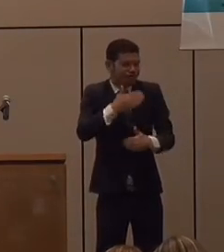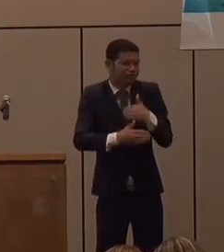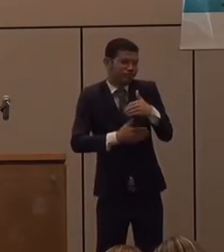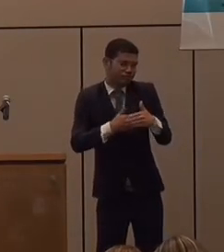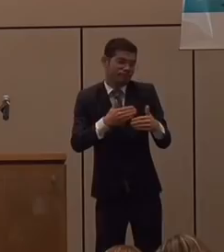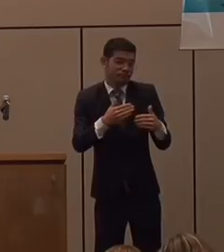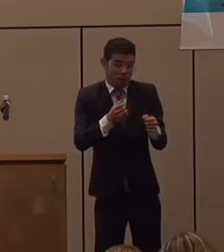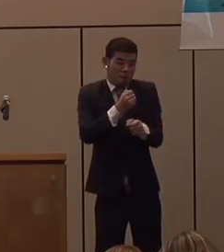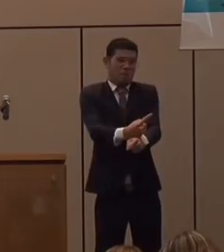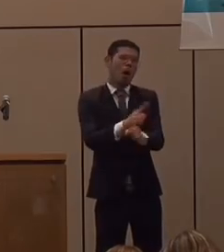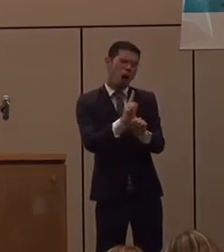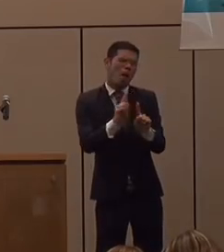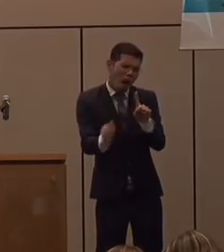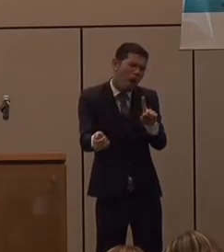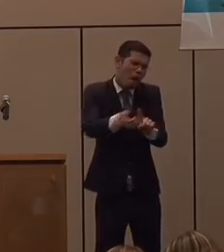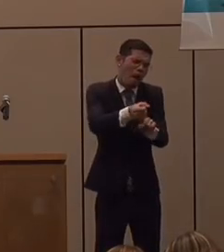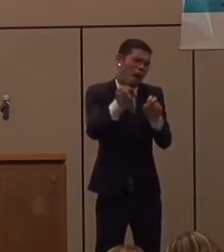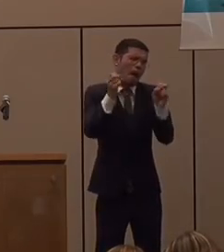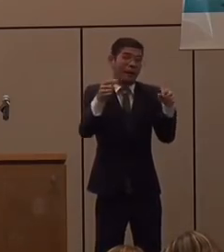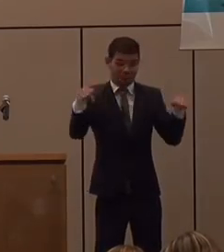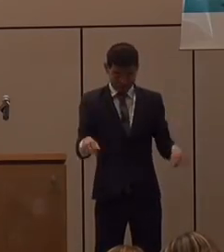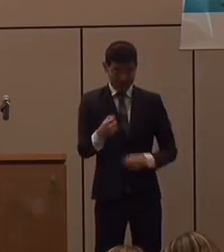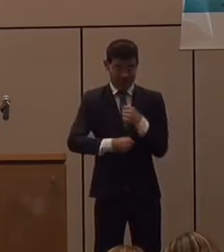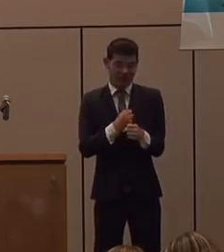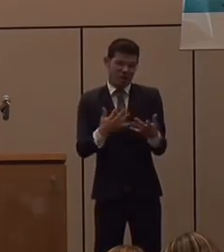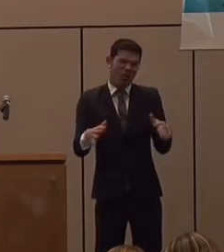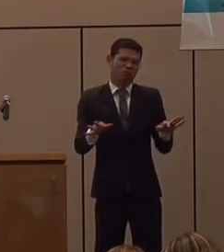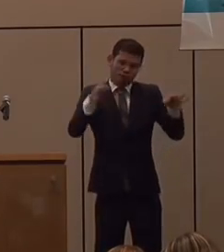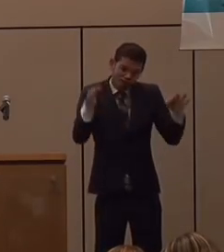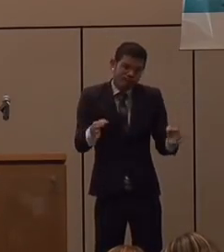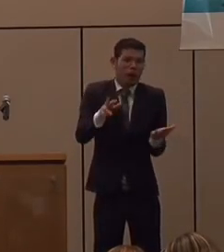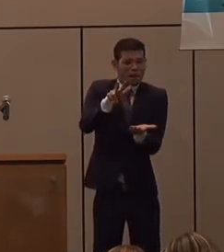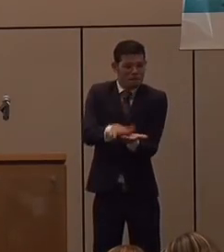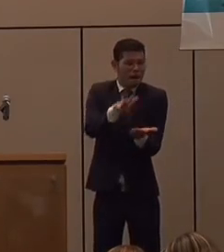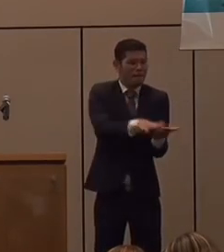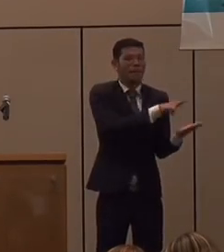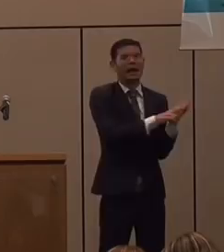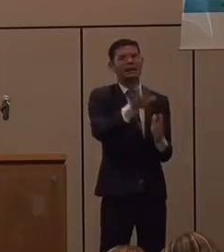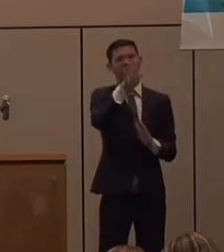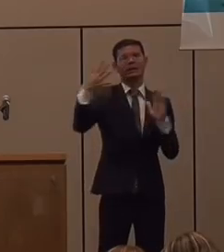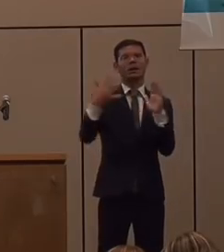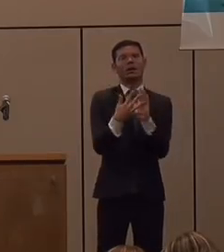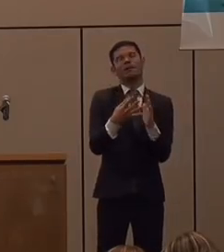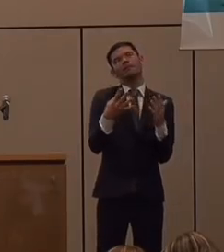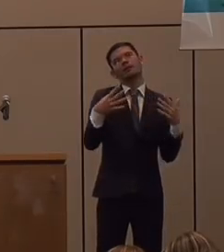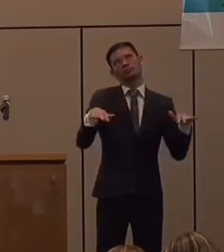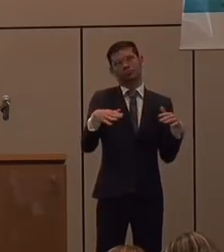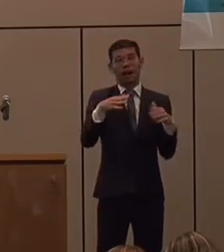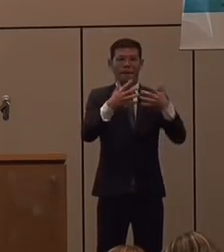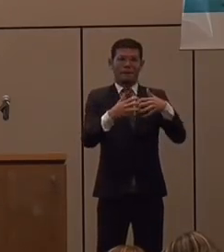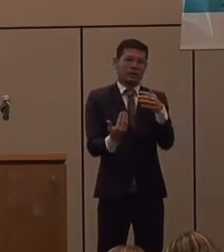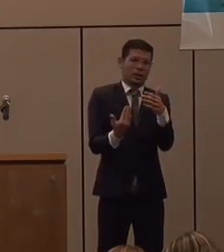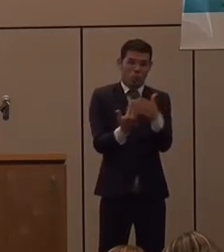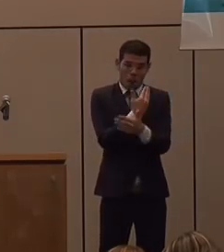este año ya hemos logrado formalizar 5.000 nuevas empresas en el sector turístico eso es 13 por ciento